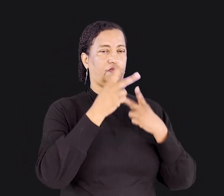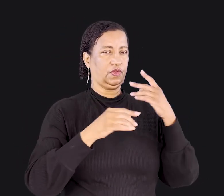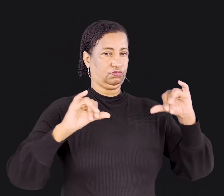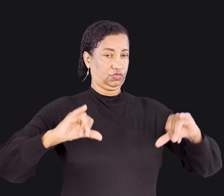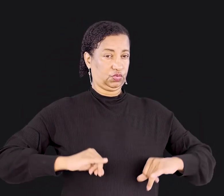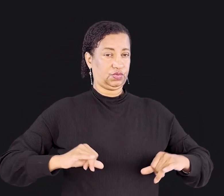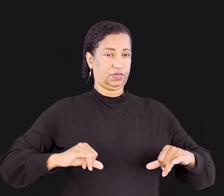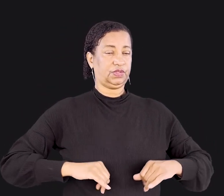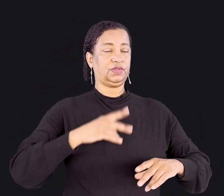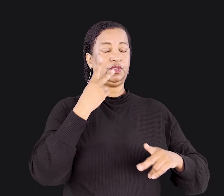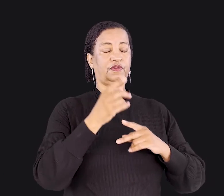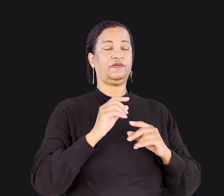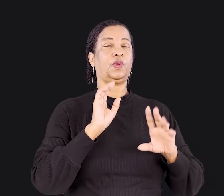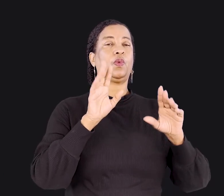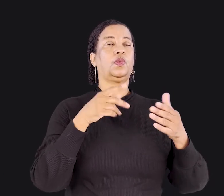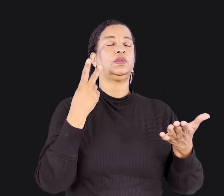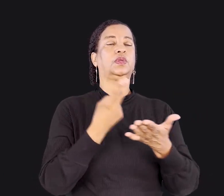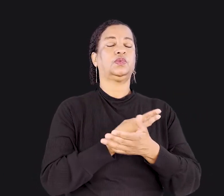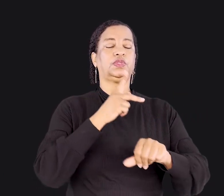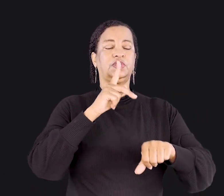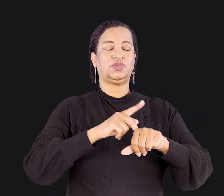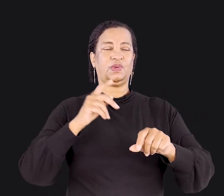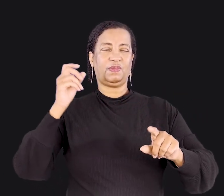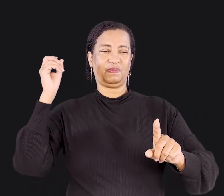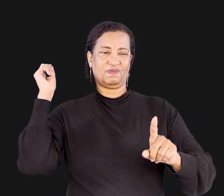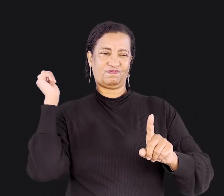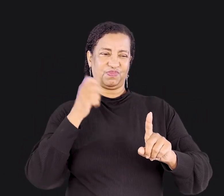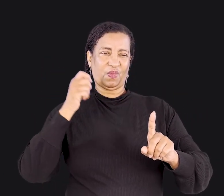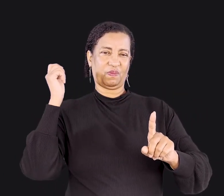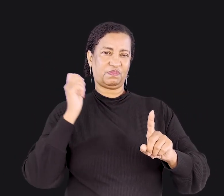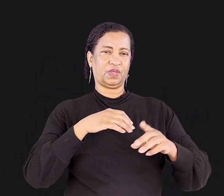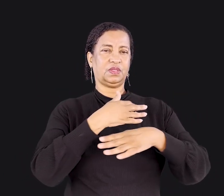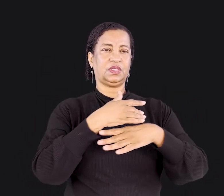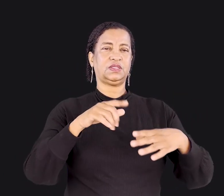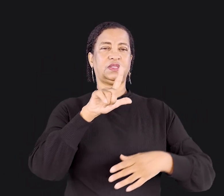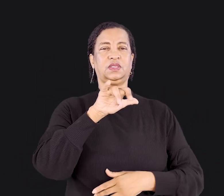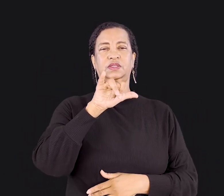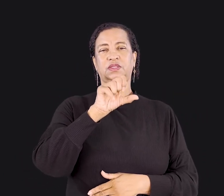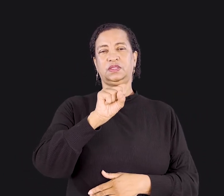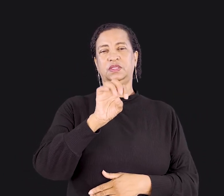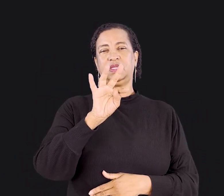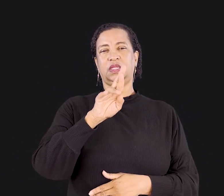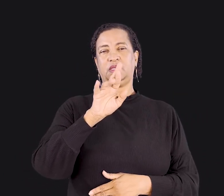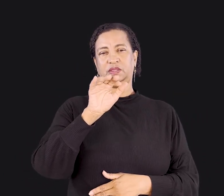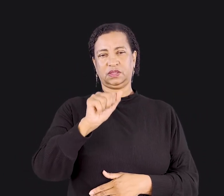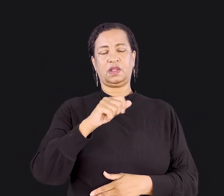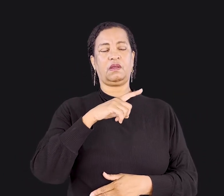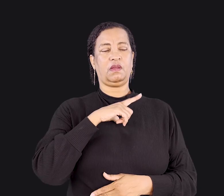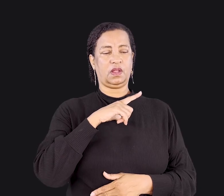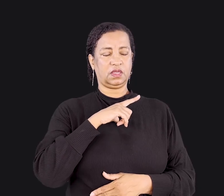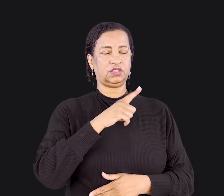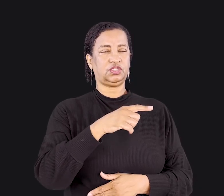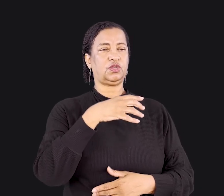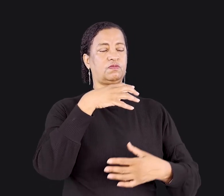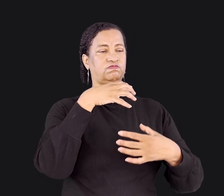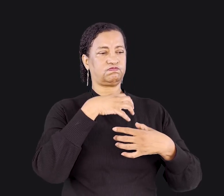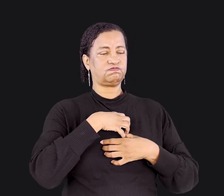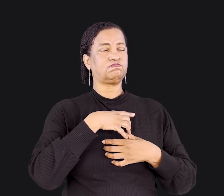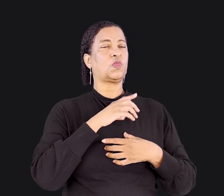se referindo ao seu apedrejamento em Listra. Ele diz que tinha sobre si uma sentença de morte, para